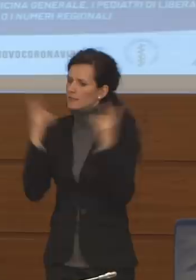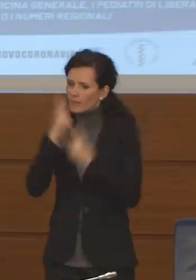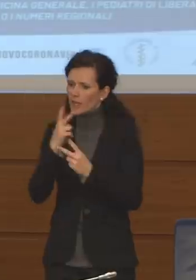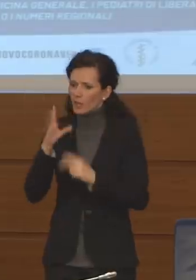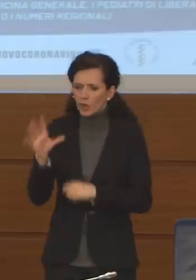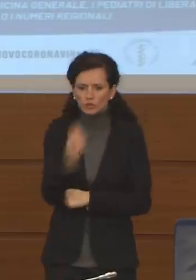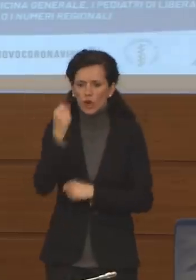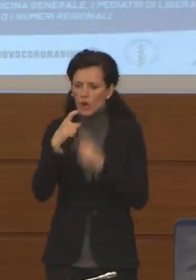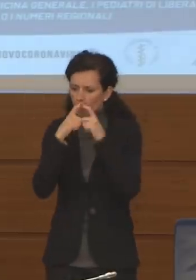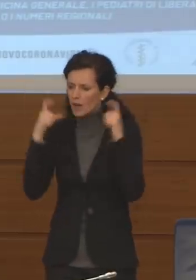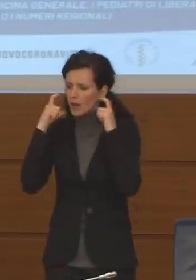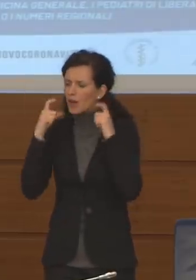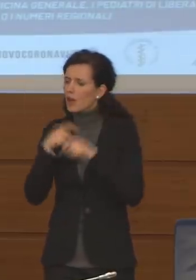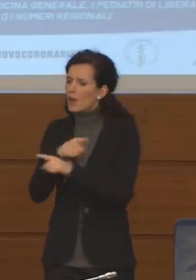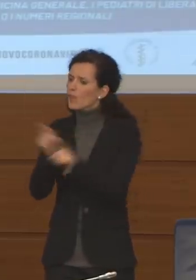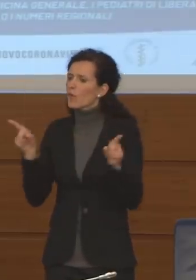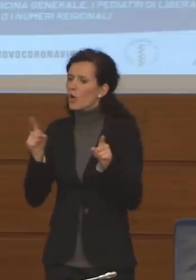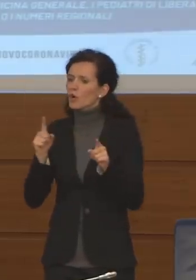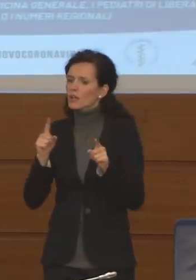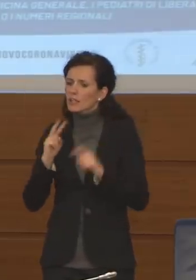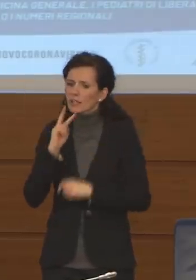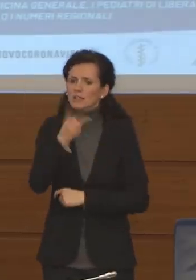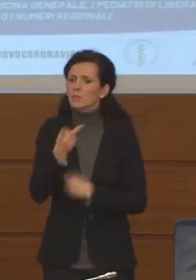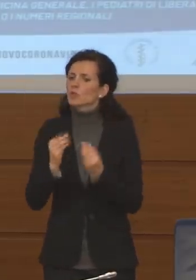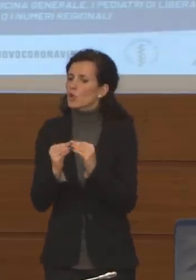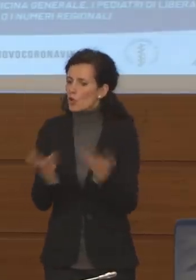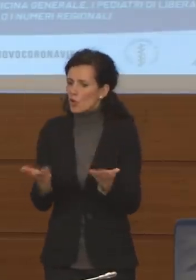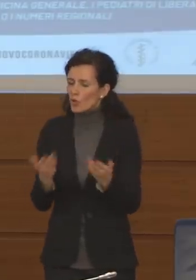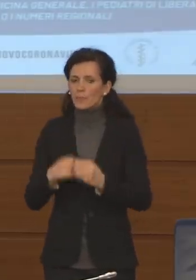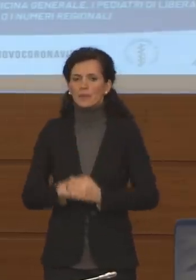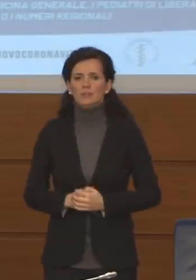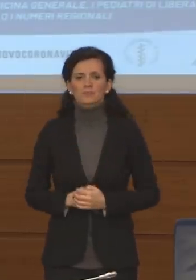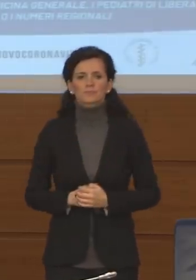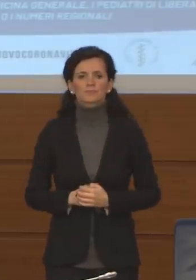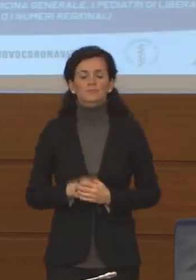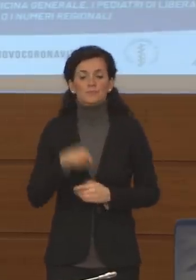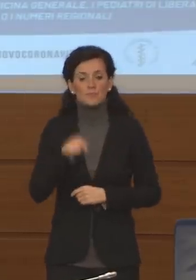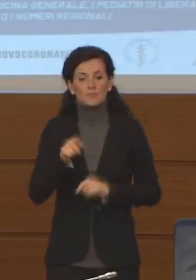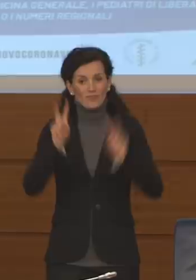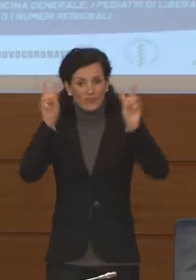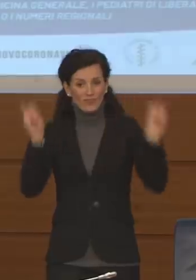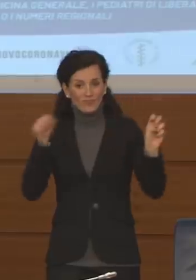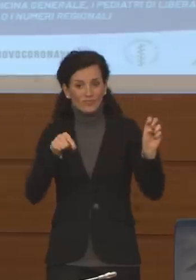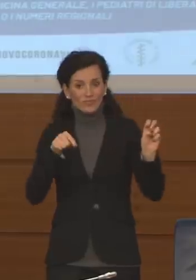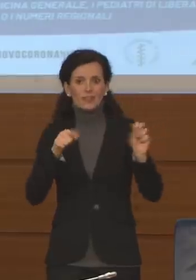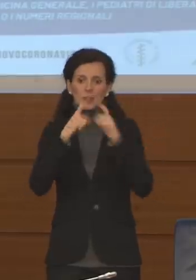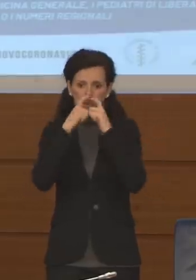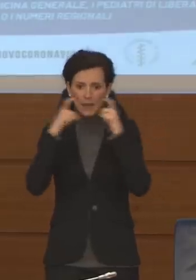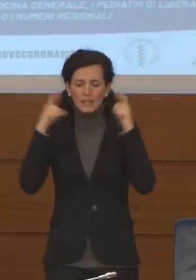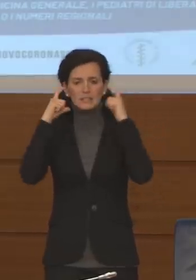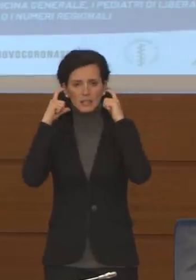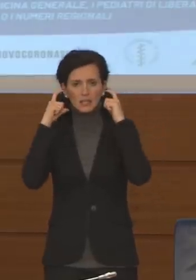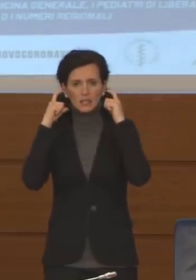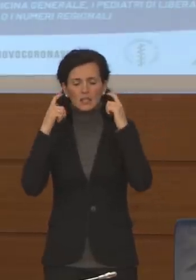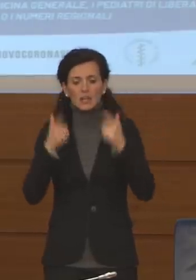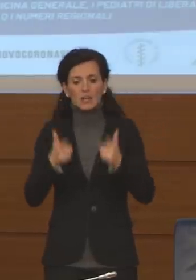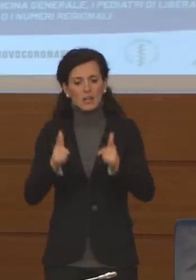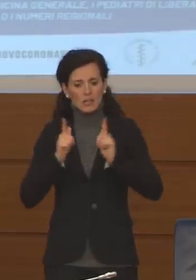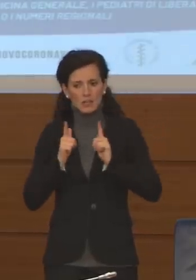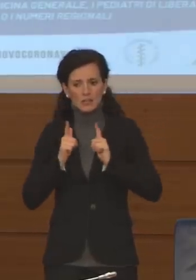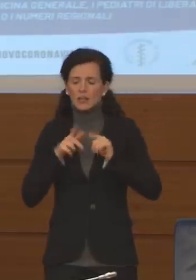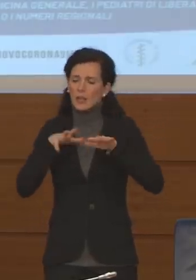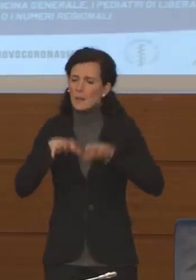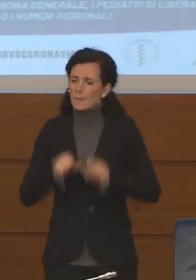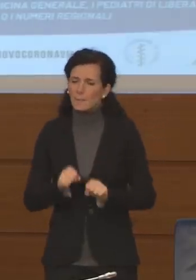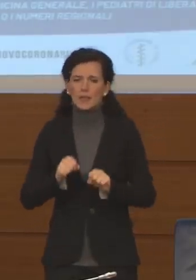diciamo rispondete su questa questione che il tema delle mascherine è stato un tema che ci ha impegnato ci ha